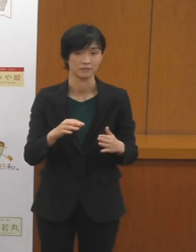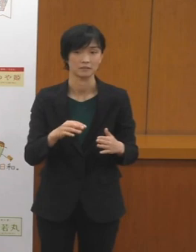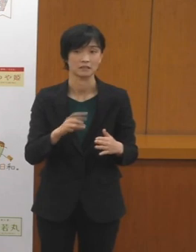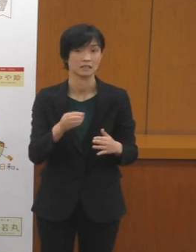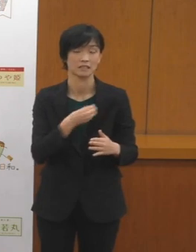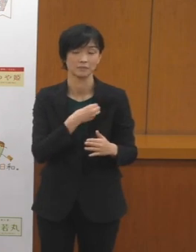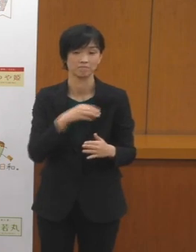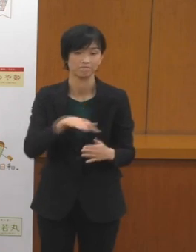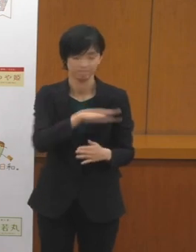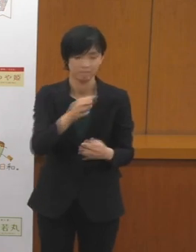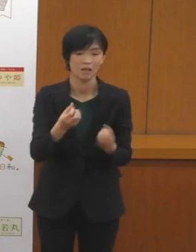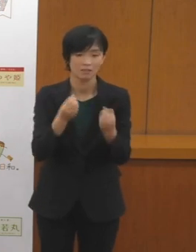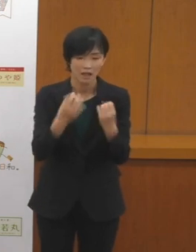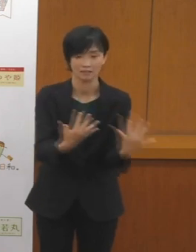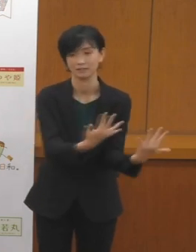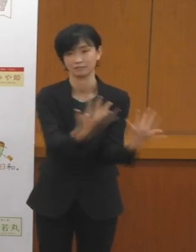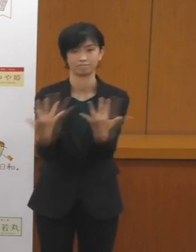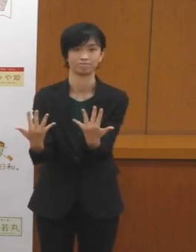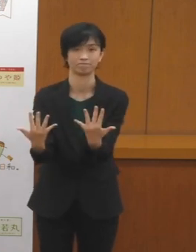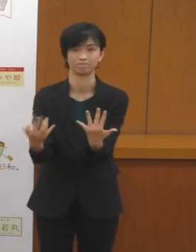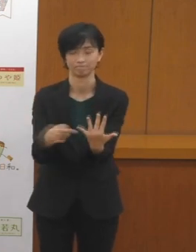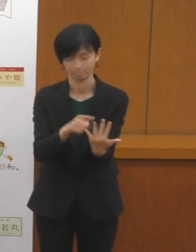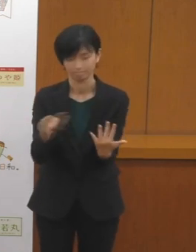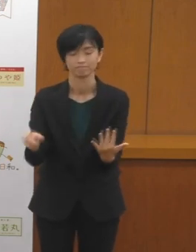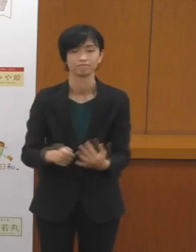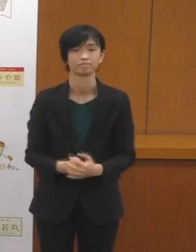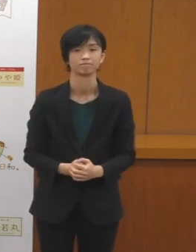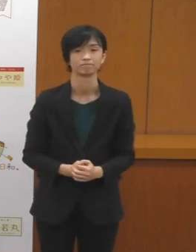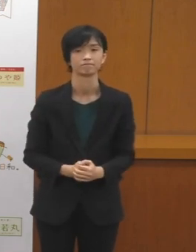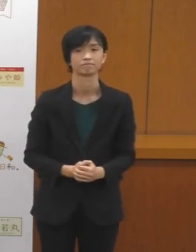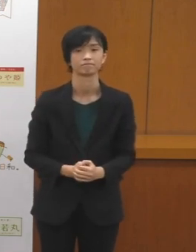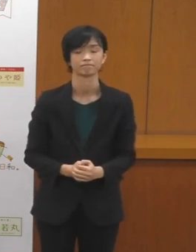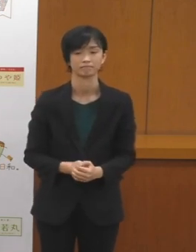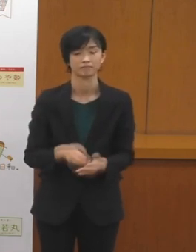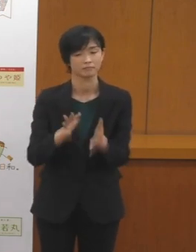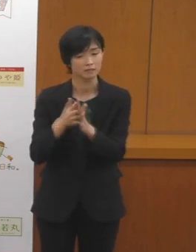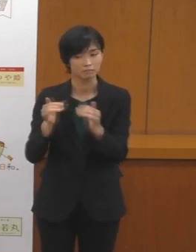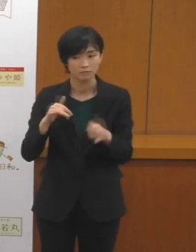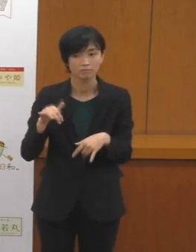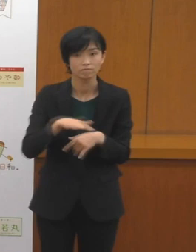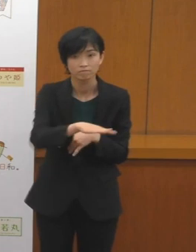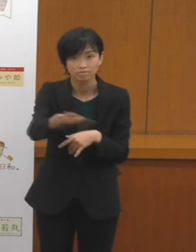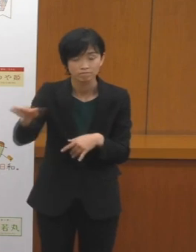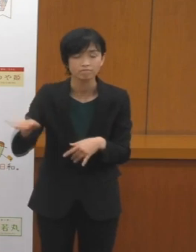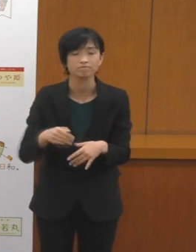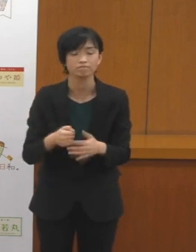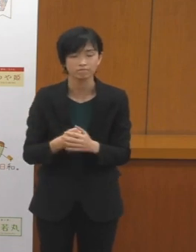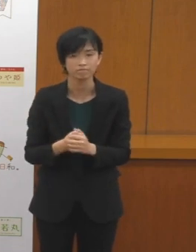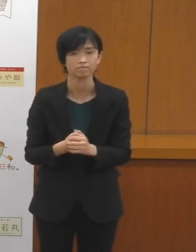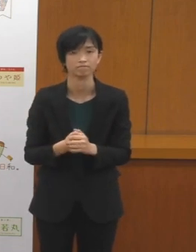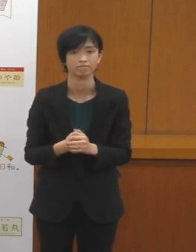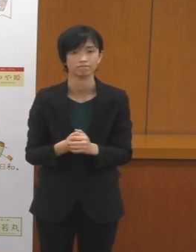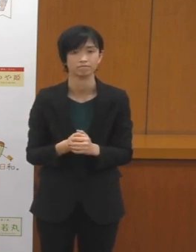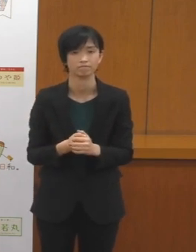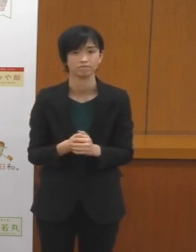決まりました県民の皆様がしっかりとですね